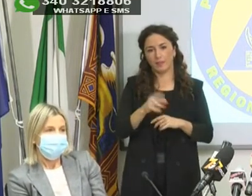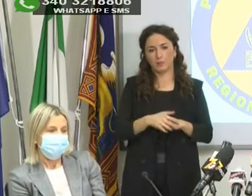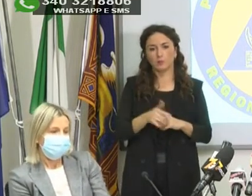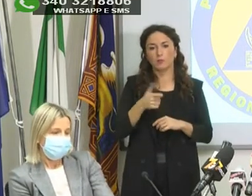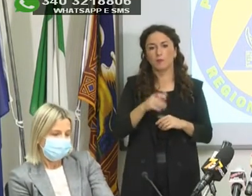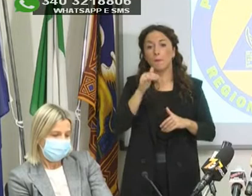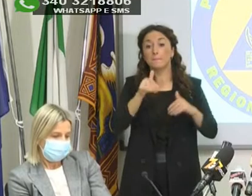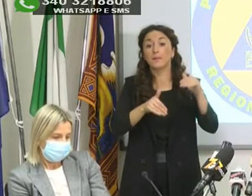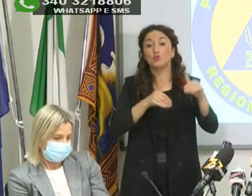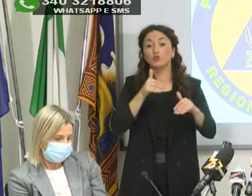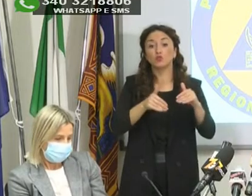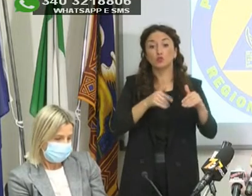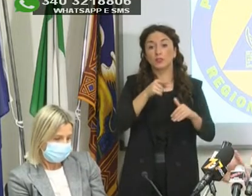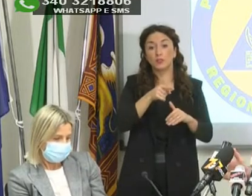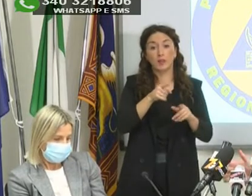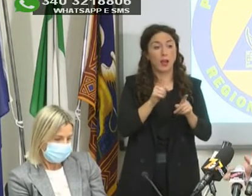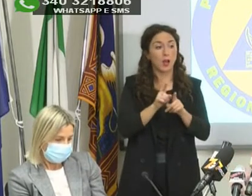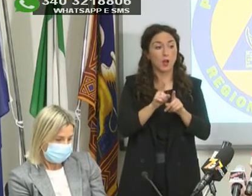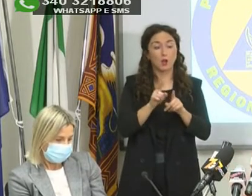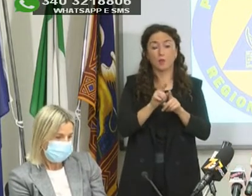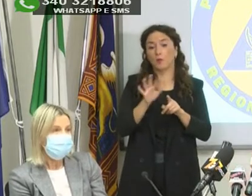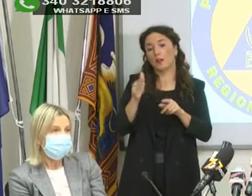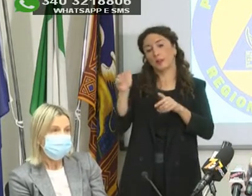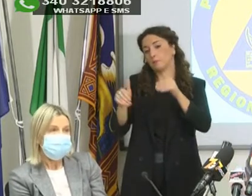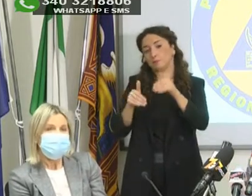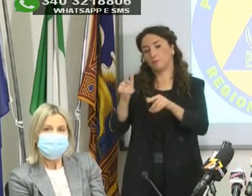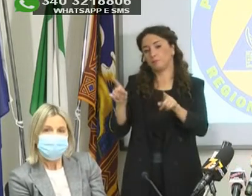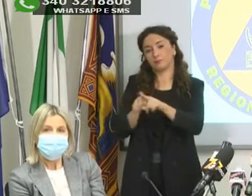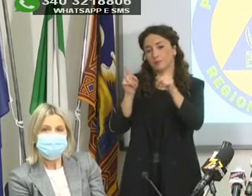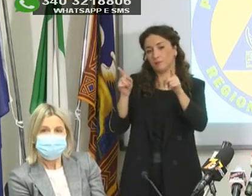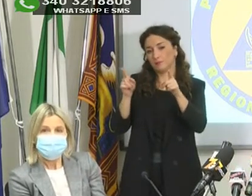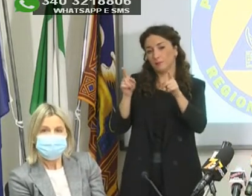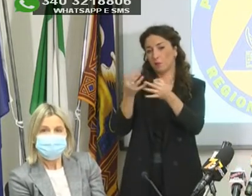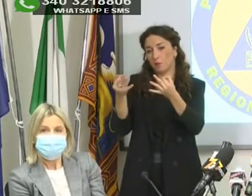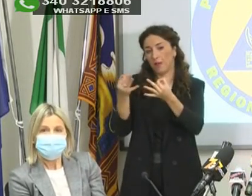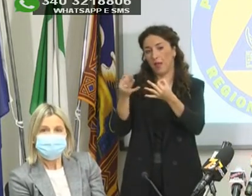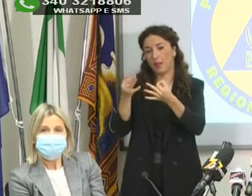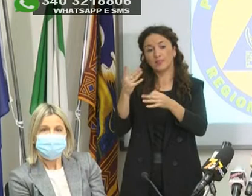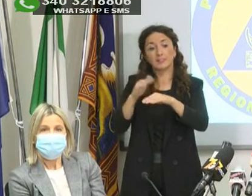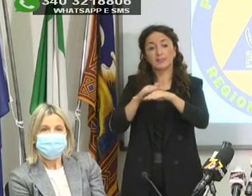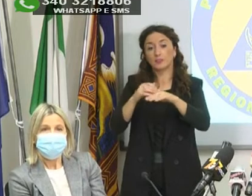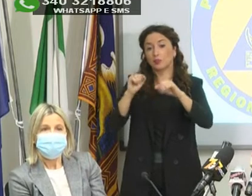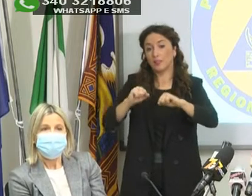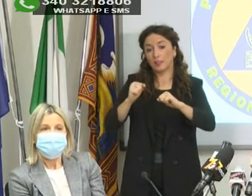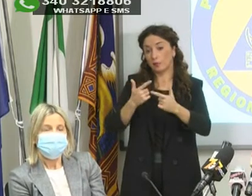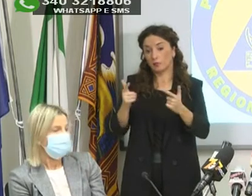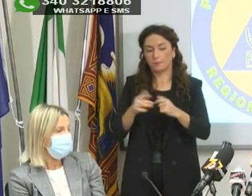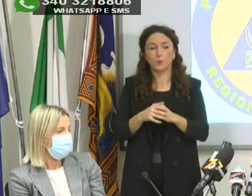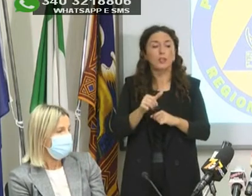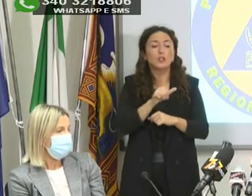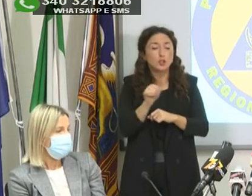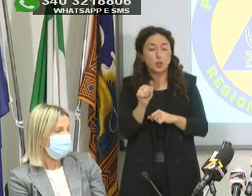che la piscina è paragonabile a un'altra piscina a quel punto, se non eroga servizi sanitari. Quindi hanno accettato solo